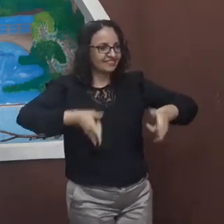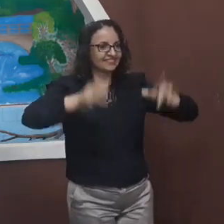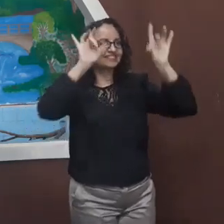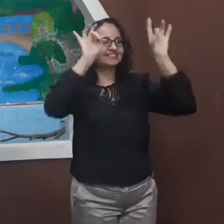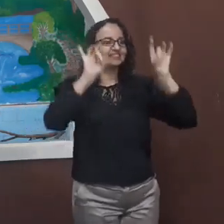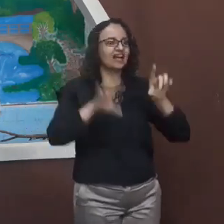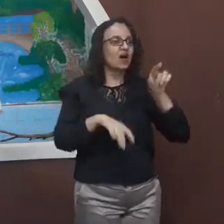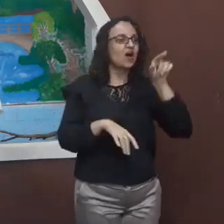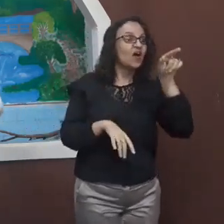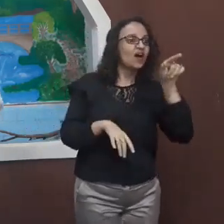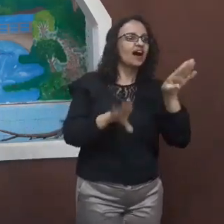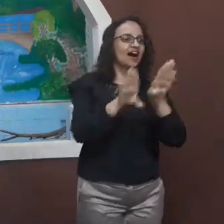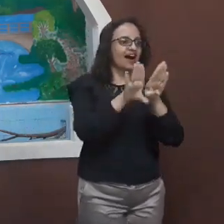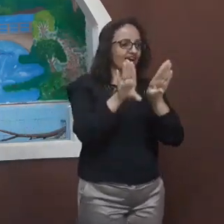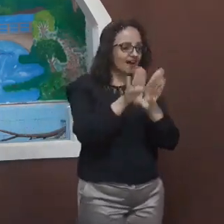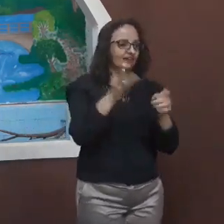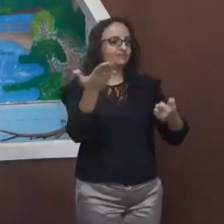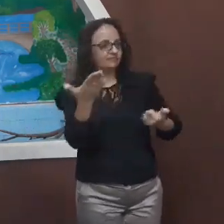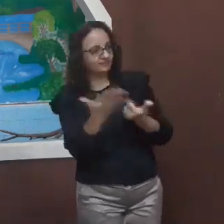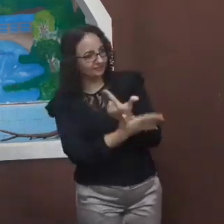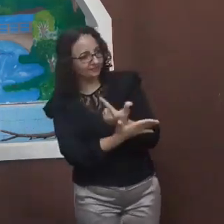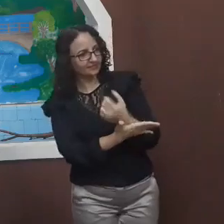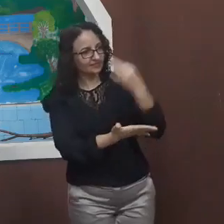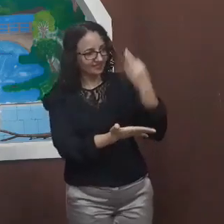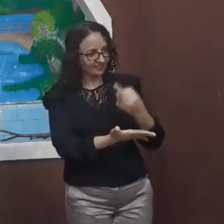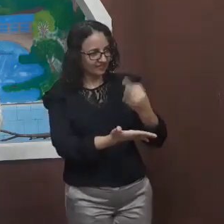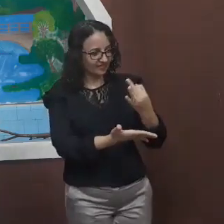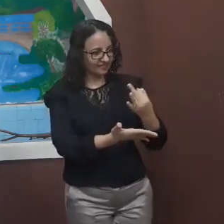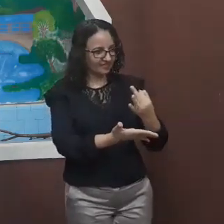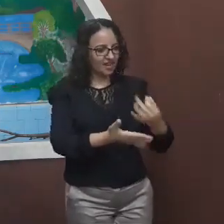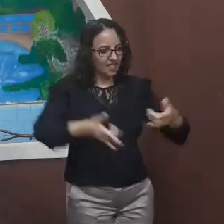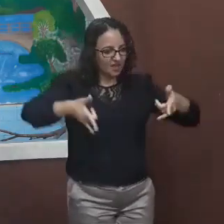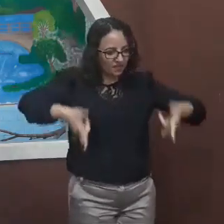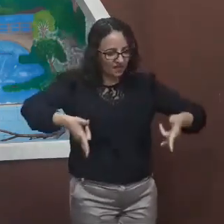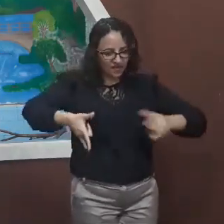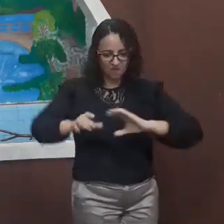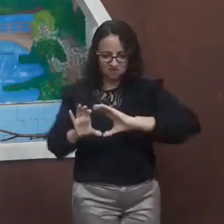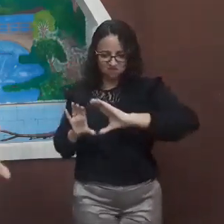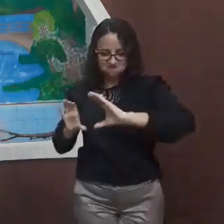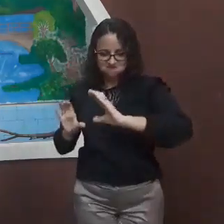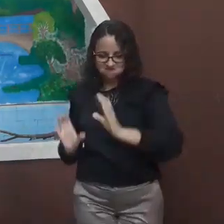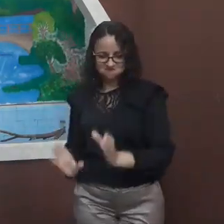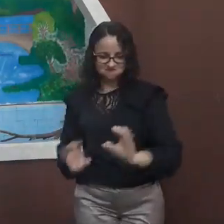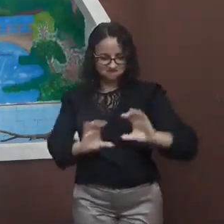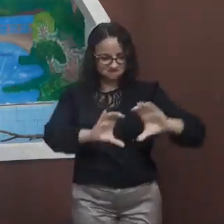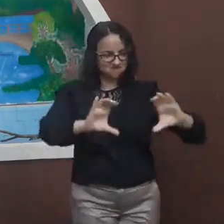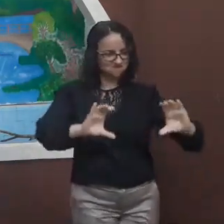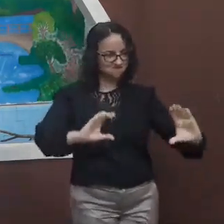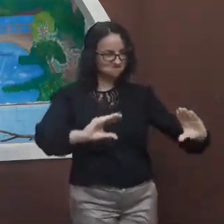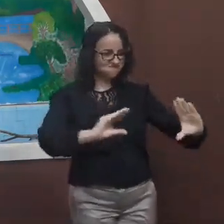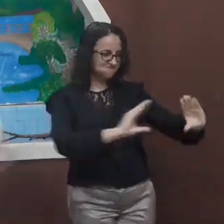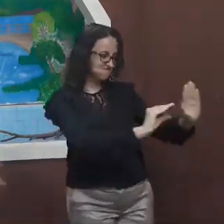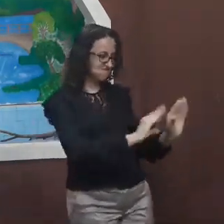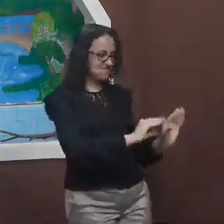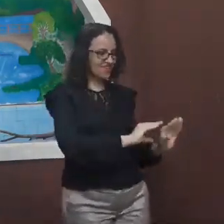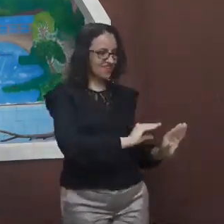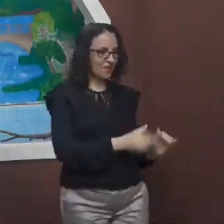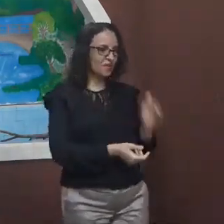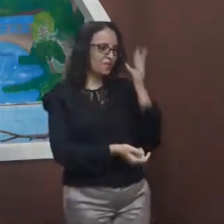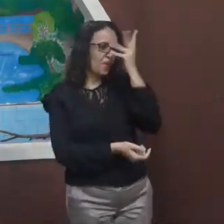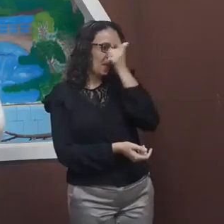fez isso. Compra o quê? Aqueles frufruzinhos. Quem tem mais dinheiro, compra um negócio mais chique. Quem não tem, faz coisa, mas alguma